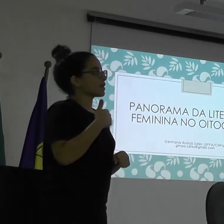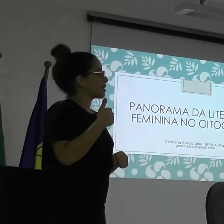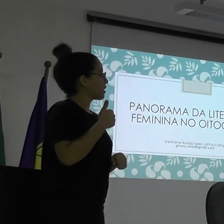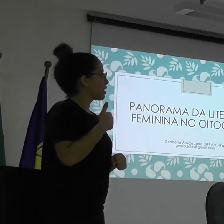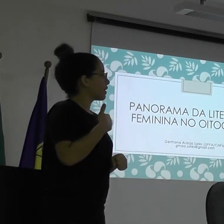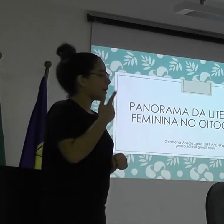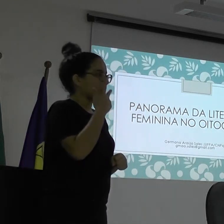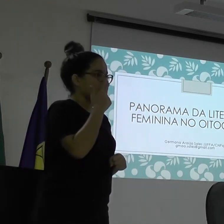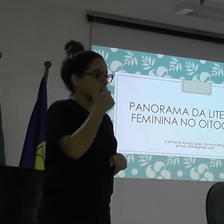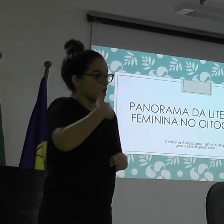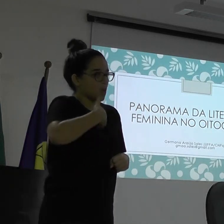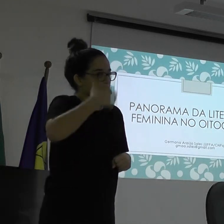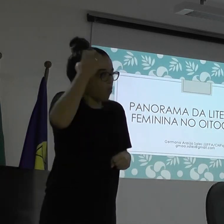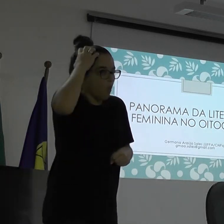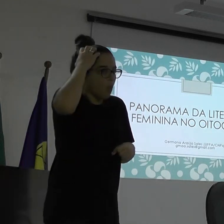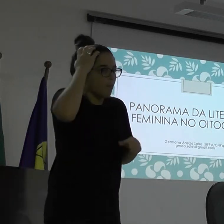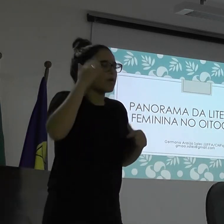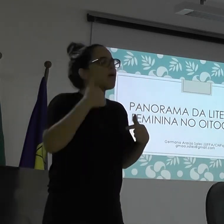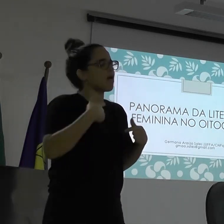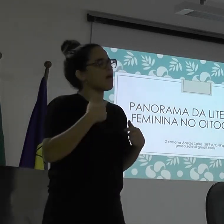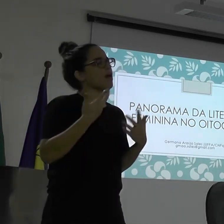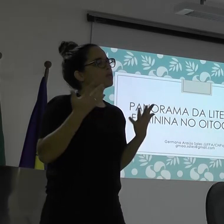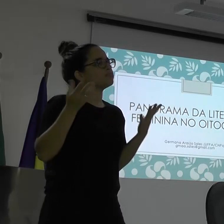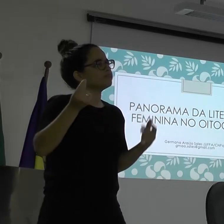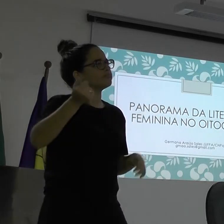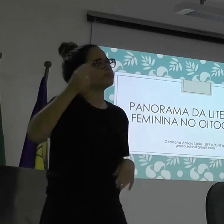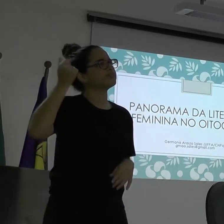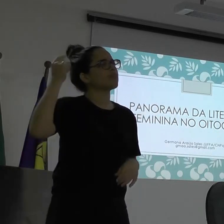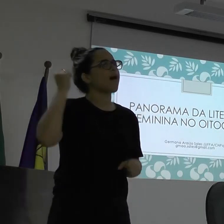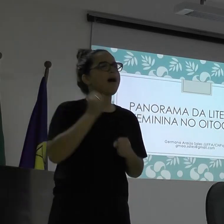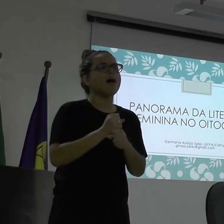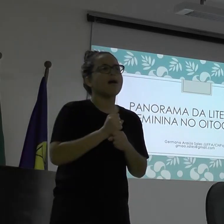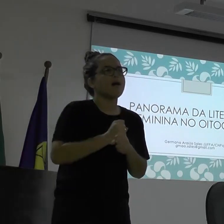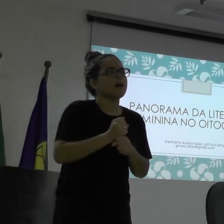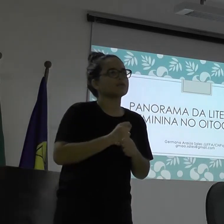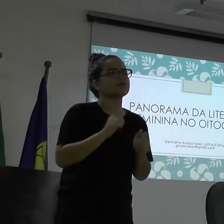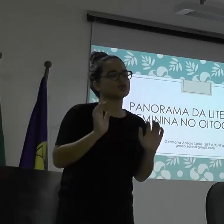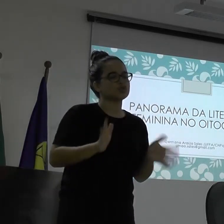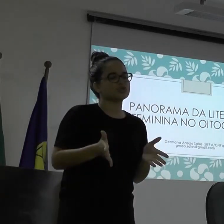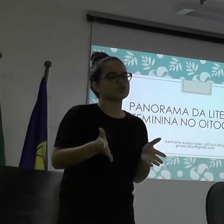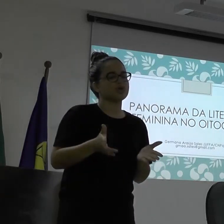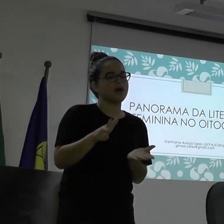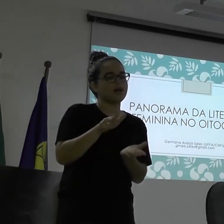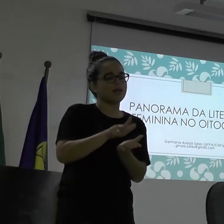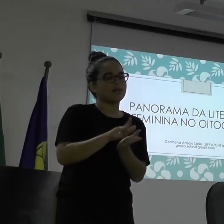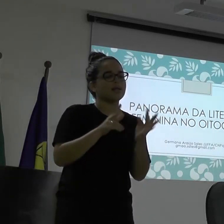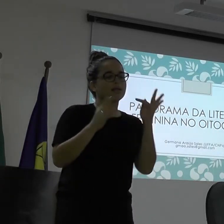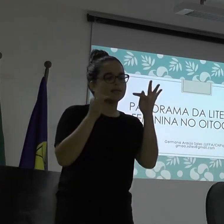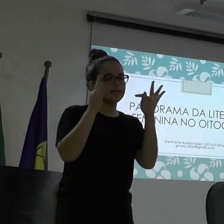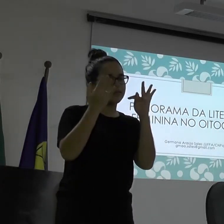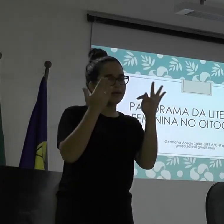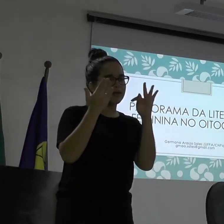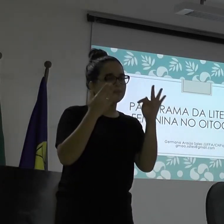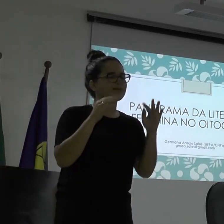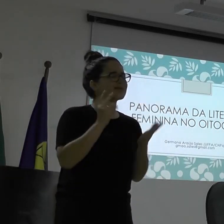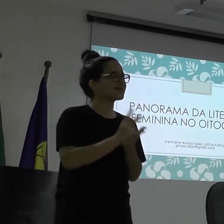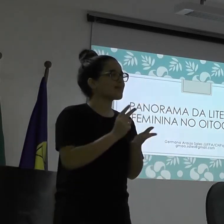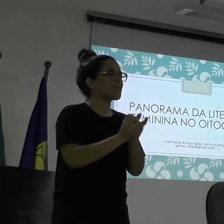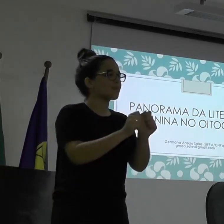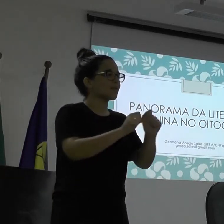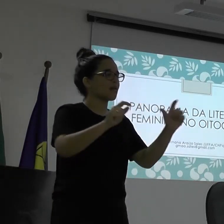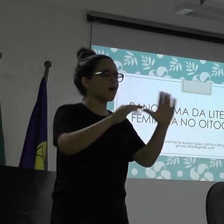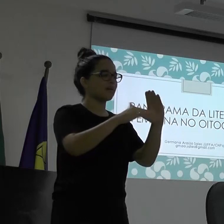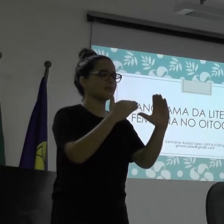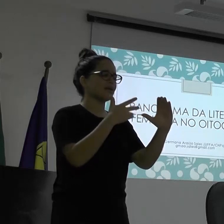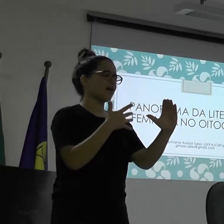não me sinto culpada porque eu faço terapia há muito tempo, mas eu nunca paro de dever. Toda hora, se eu abro meu e-mail, eu